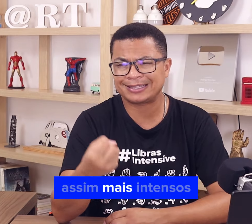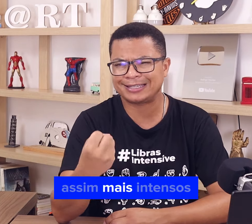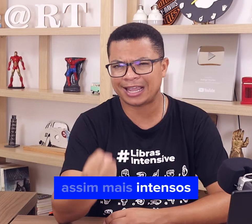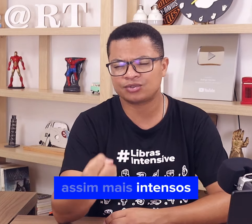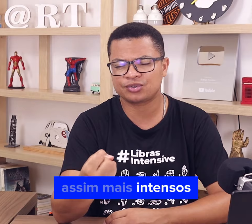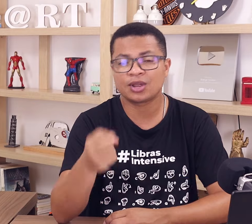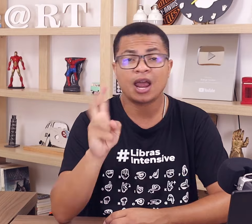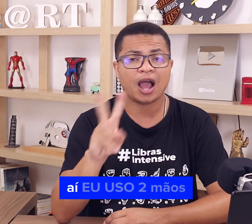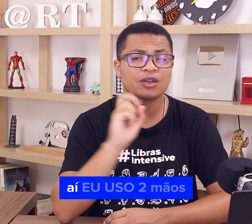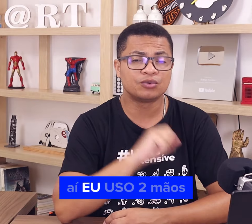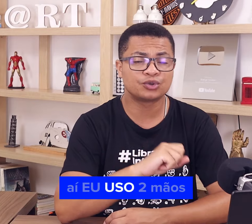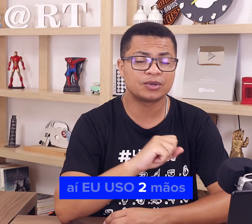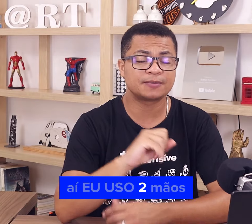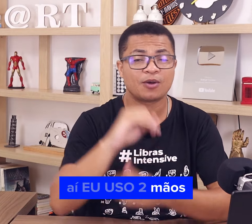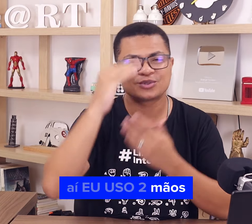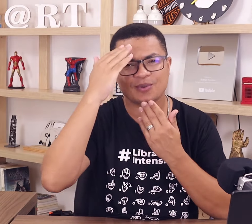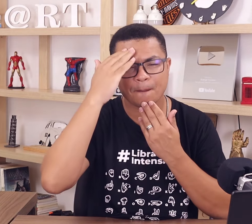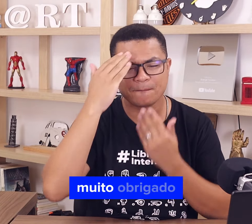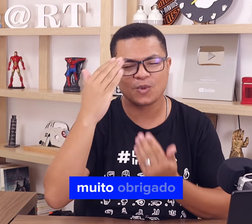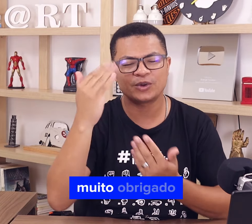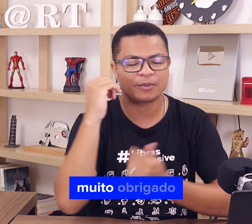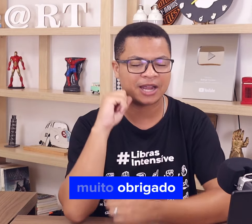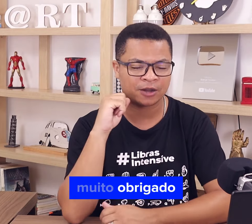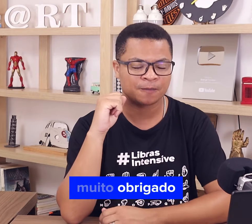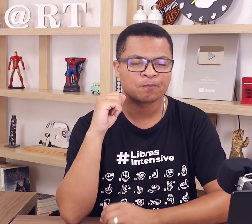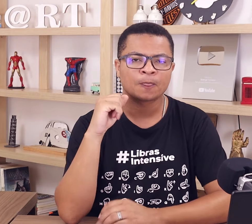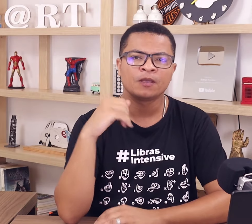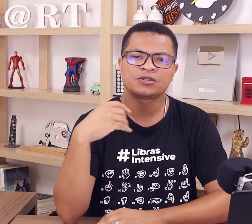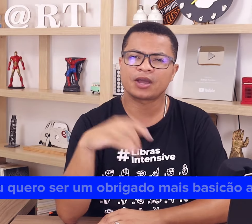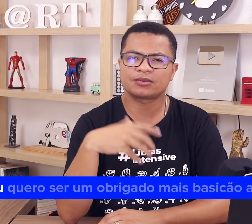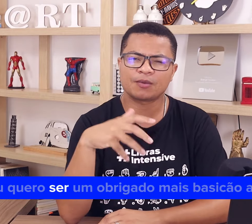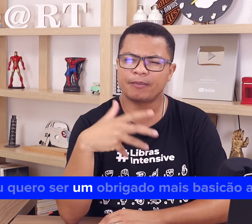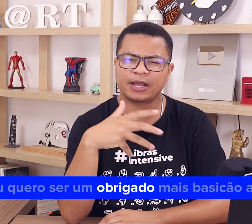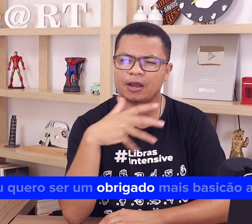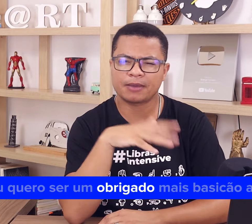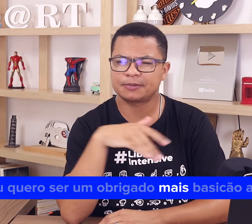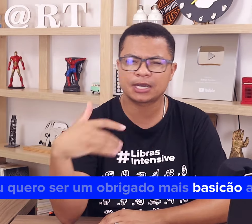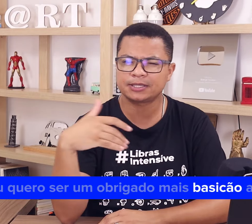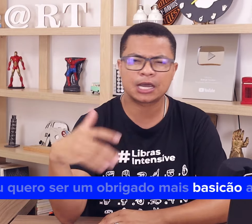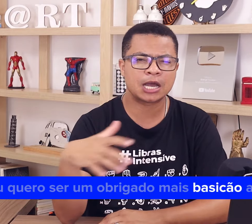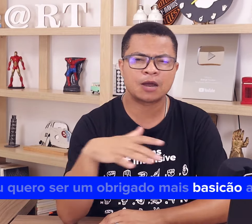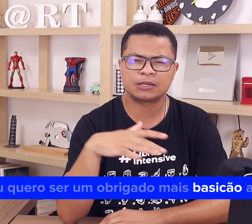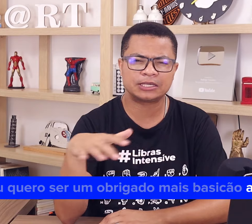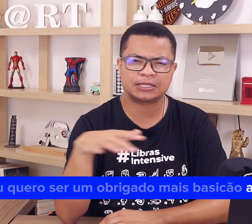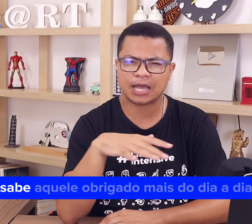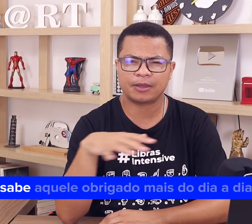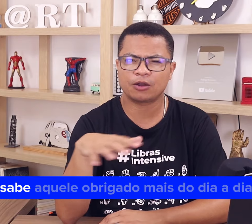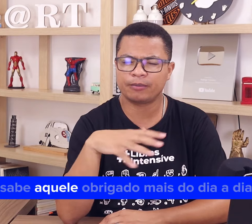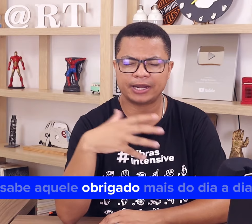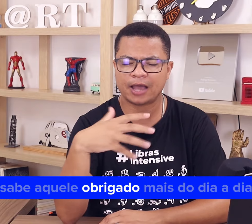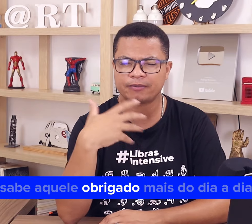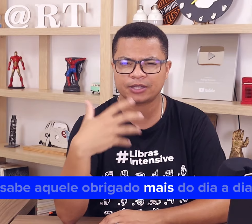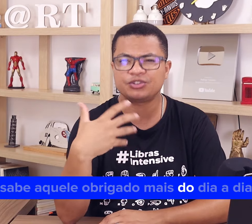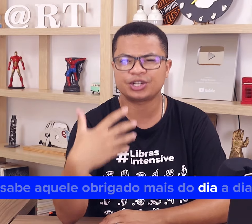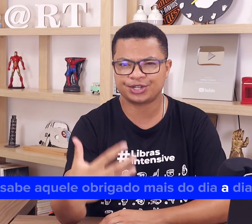mais intensos, aí eu uso duas mãos. Muito obrigado. Se eu quero ser um obrigado mais basicão, assim, sabe? Aquele obrigado mais do dia a